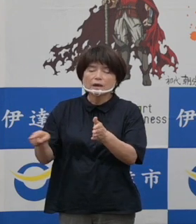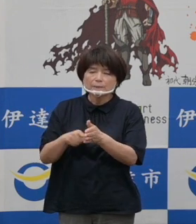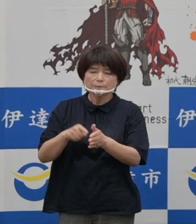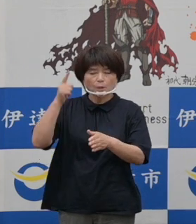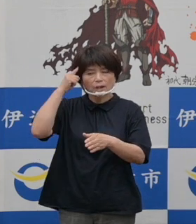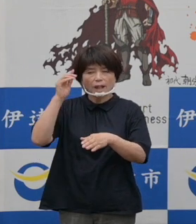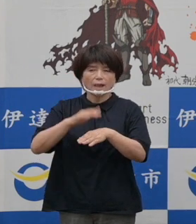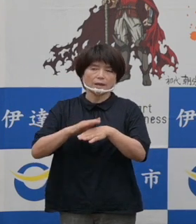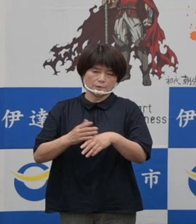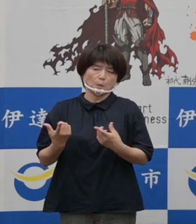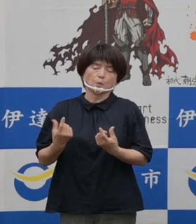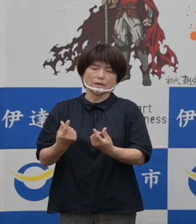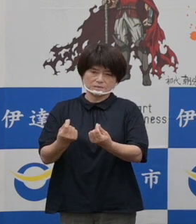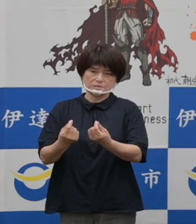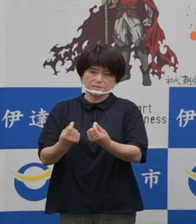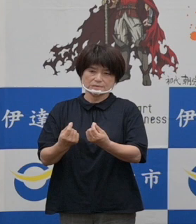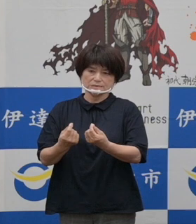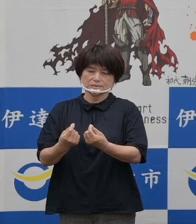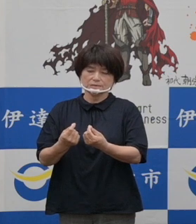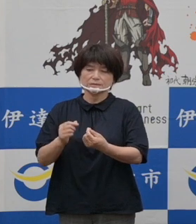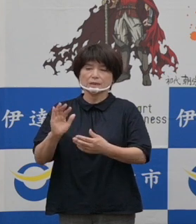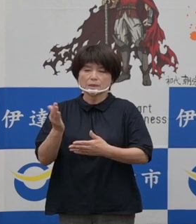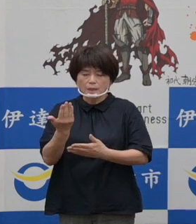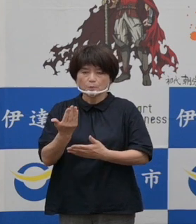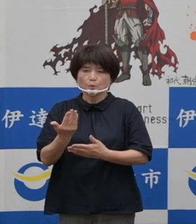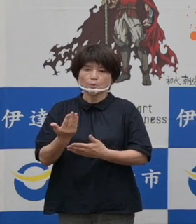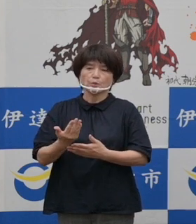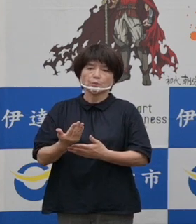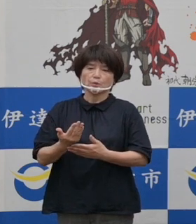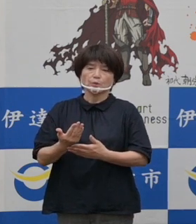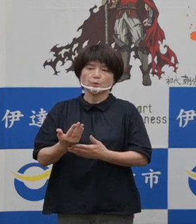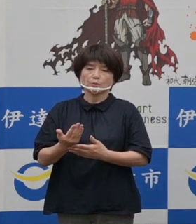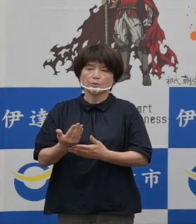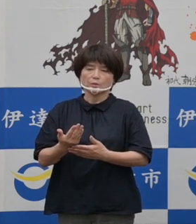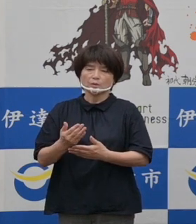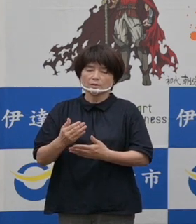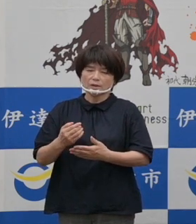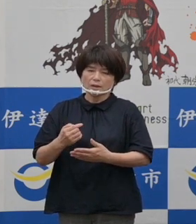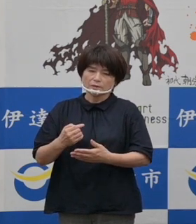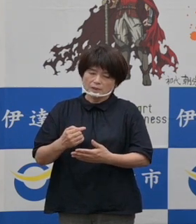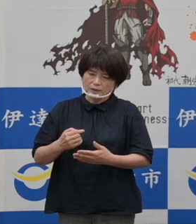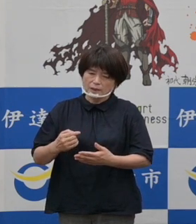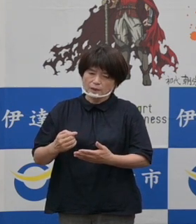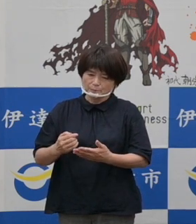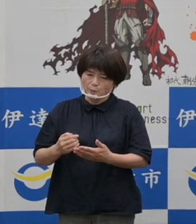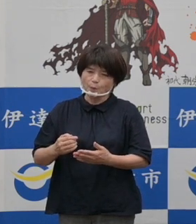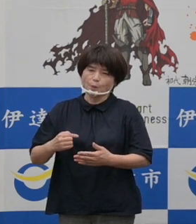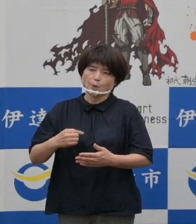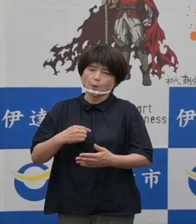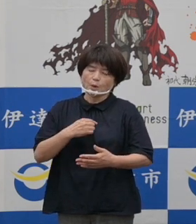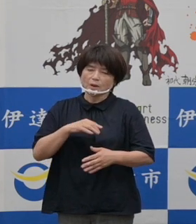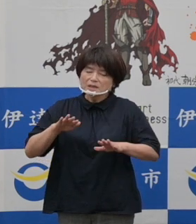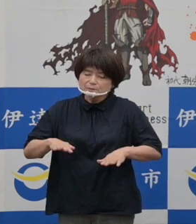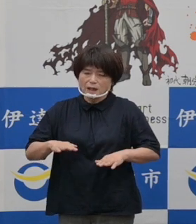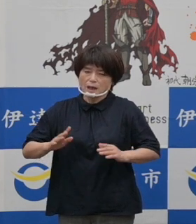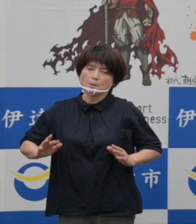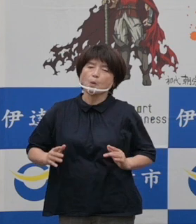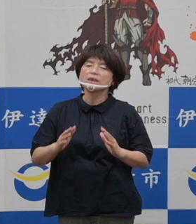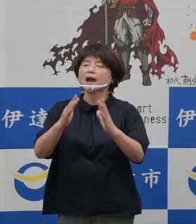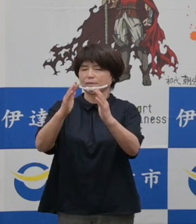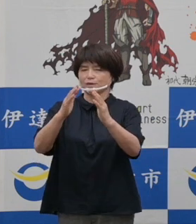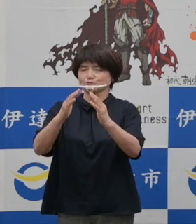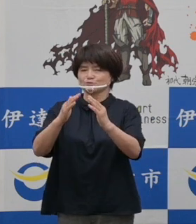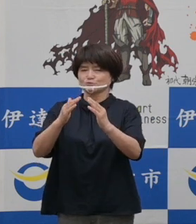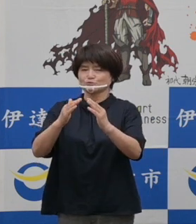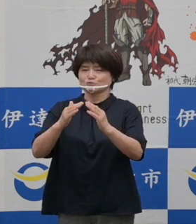はきたところなんですが、その機運が高まったと というところで今進めているんだ